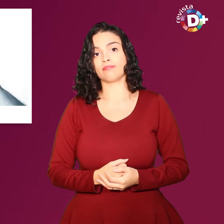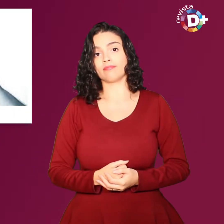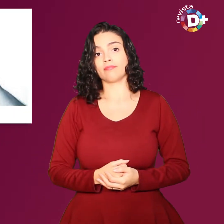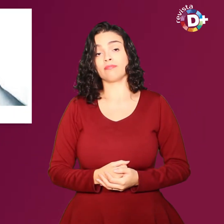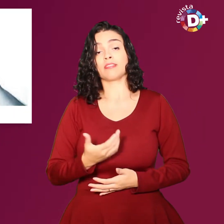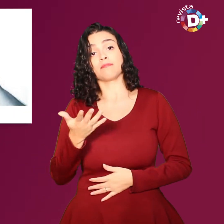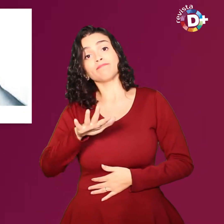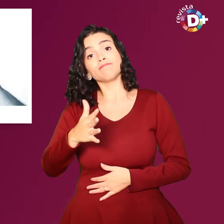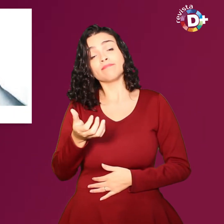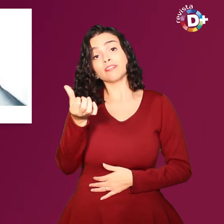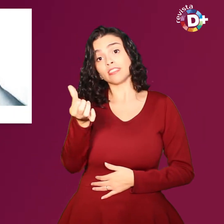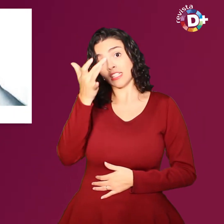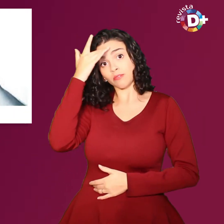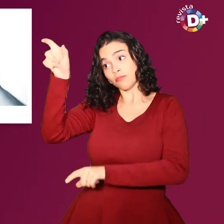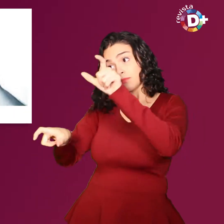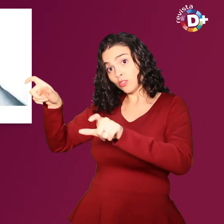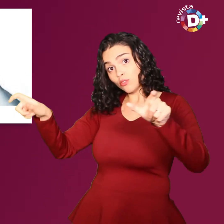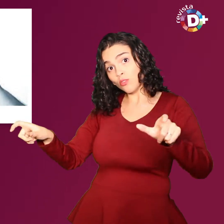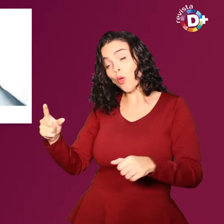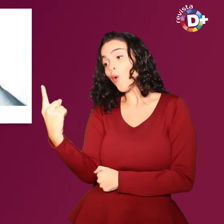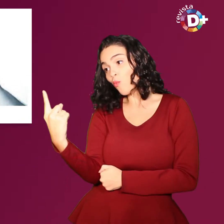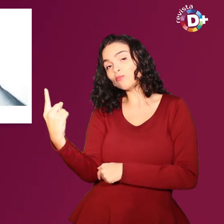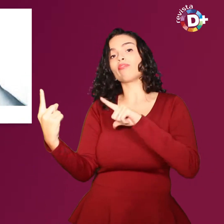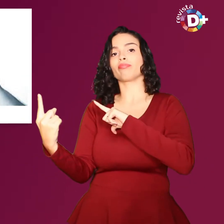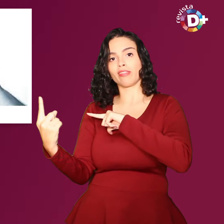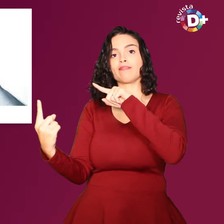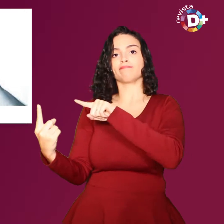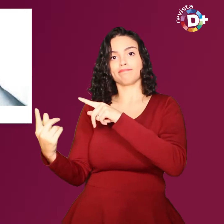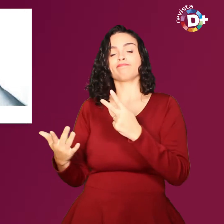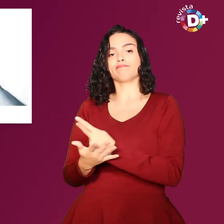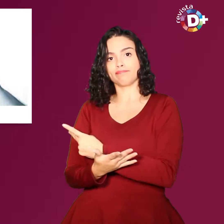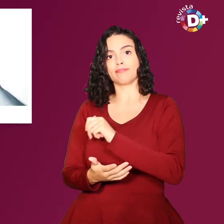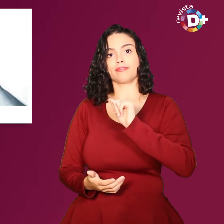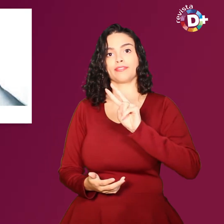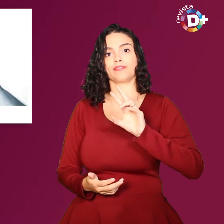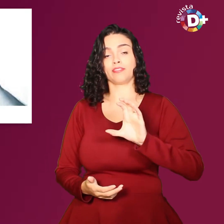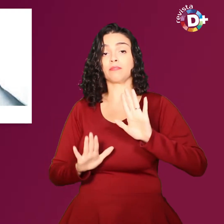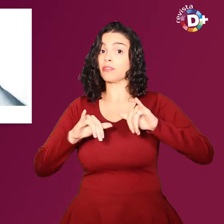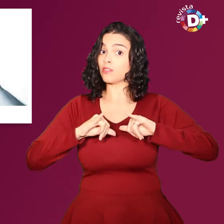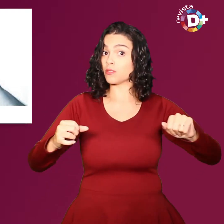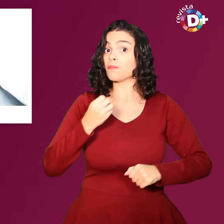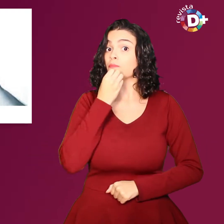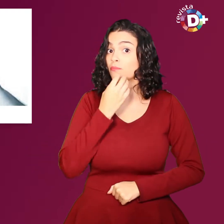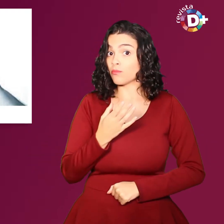aumentem. Para se ter uma ideia, a cada 6 pessoas, uma terá o problema. Mas há uma boa